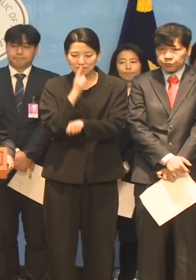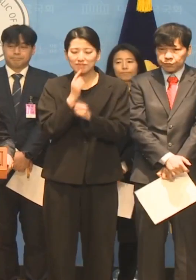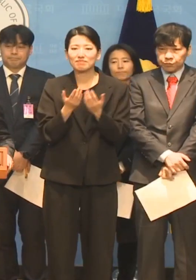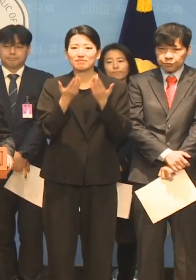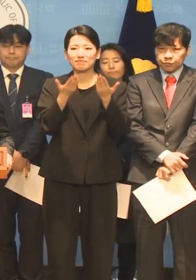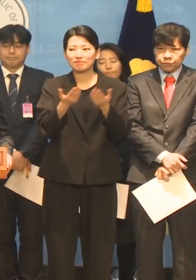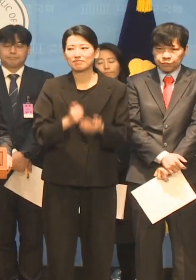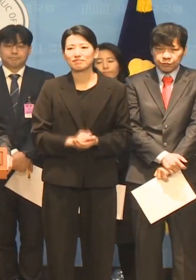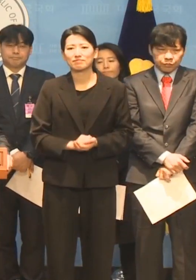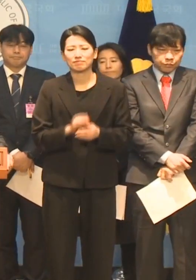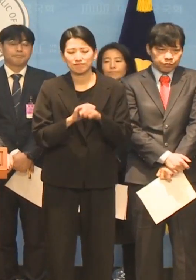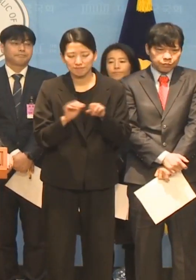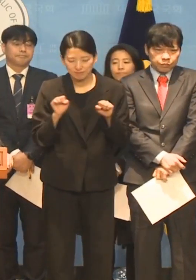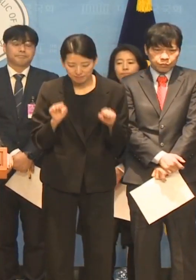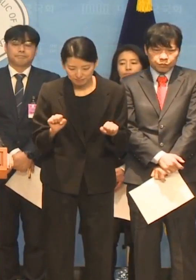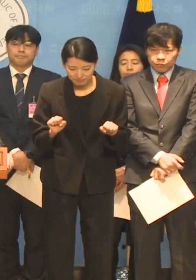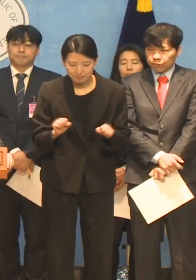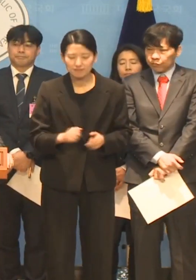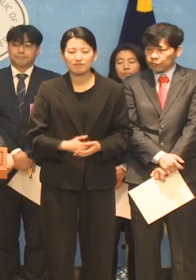네, 안녕하십니까.